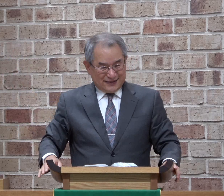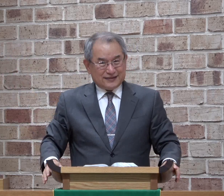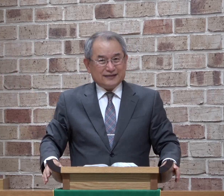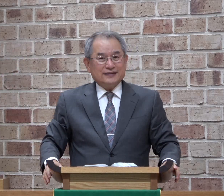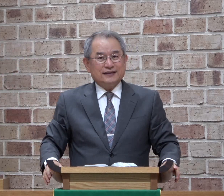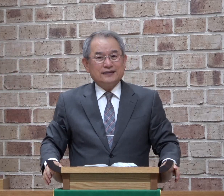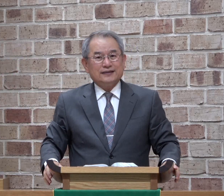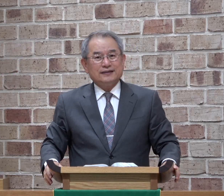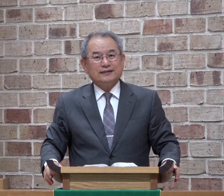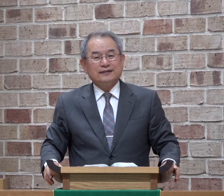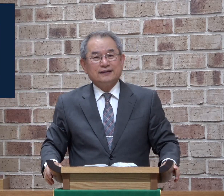됩니다.